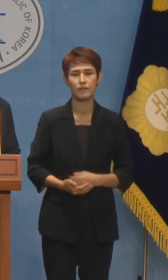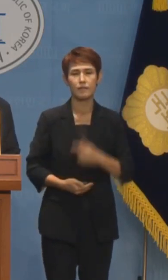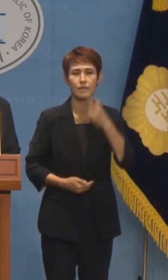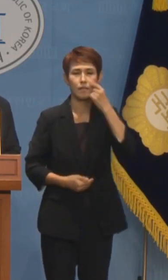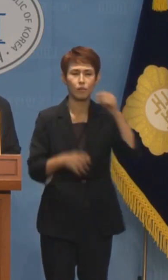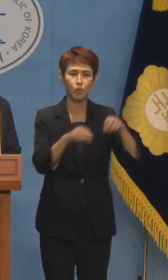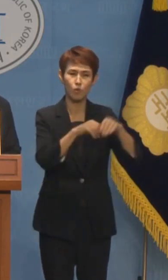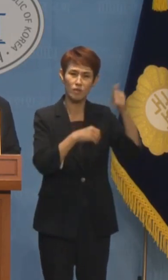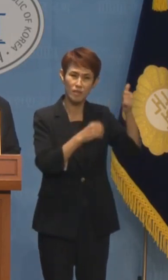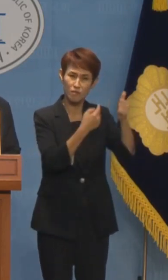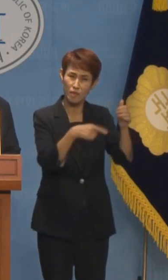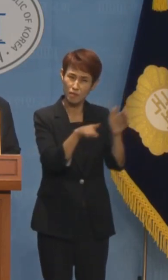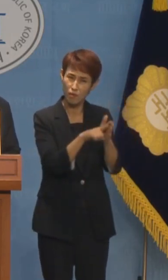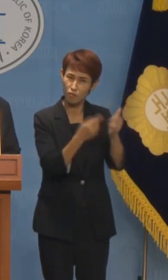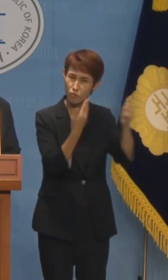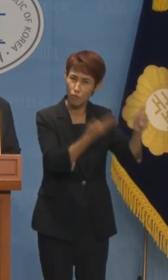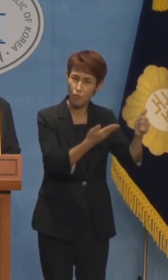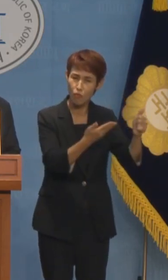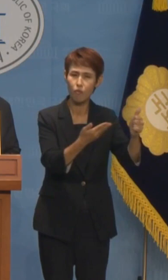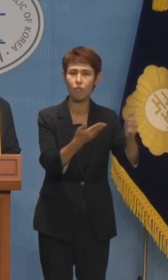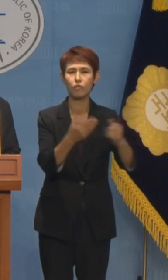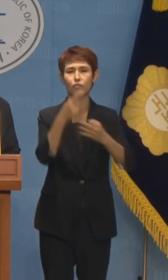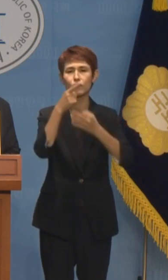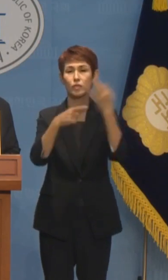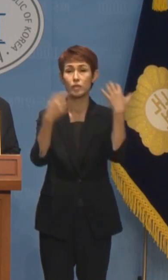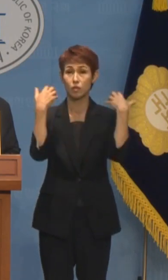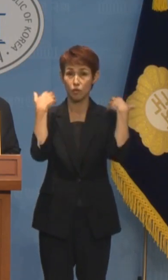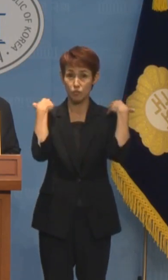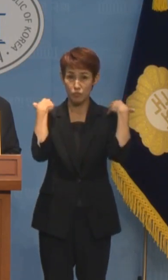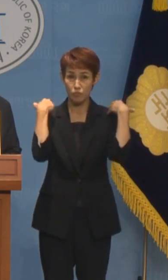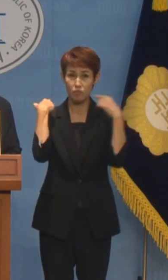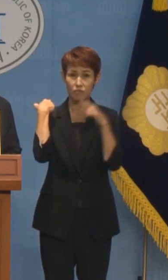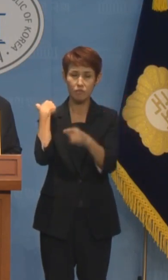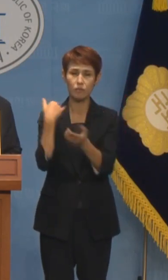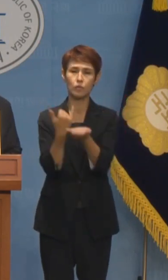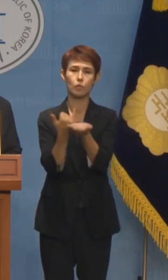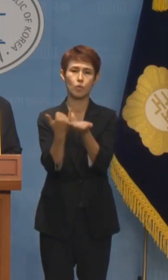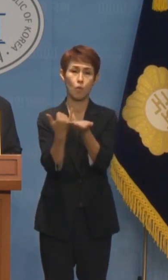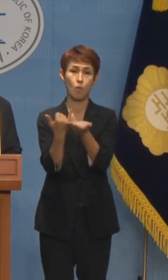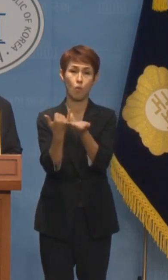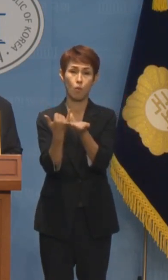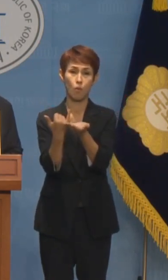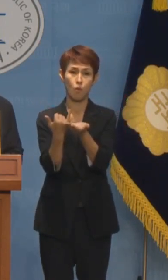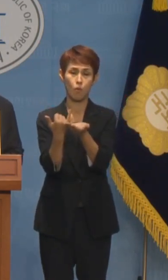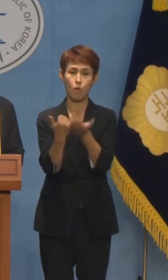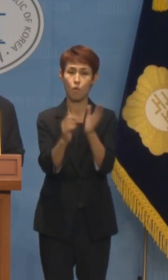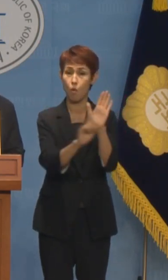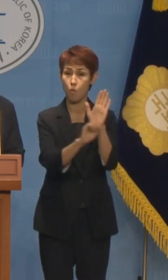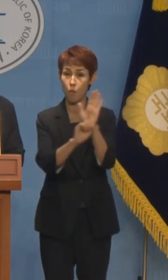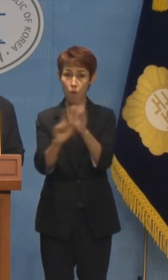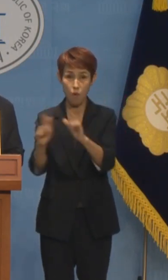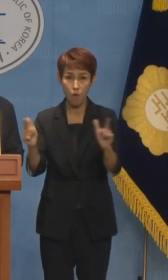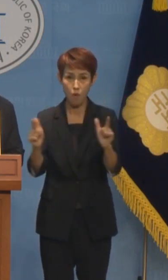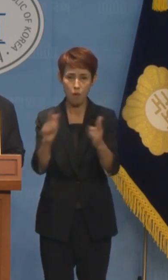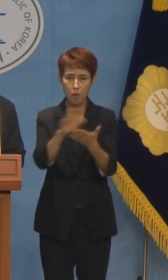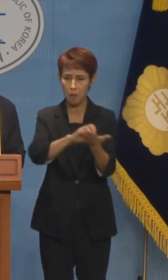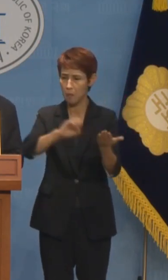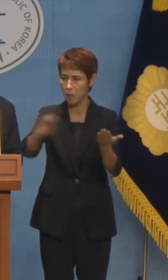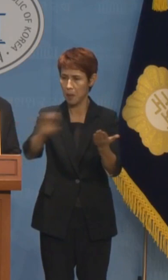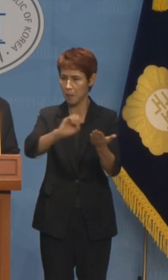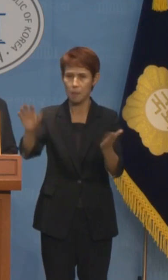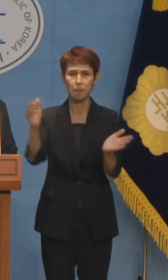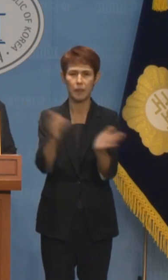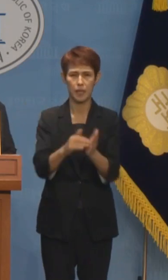선물인지 윤성열 정부는 급기야 우리 민족의 자존심과 같은 독도의 홍보물들을 눈앞에서 사라지게